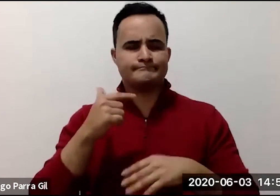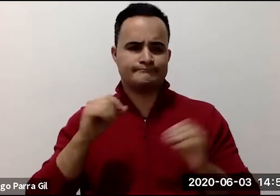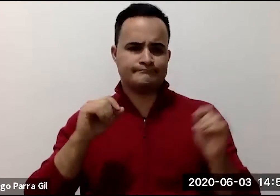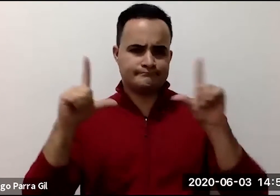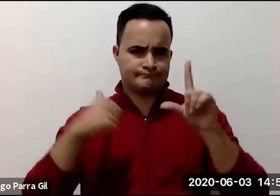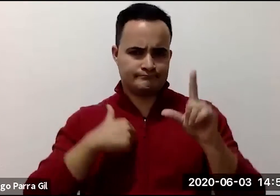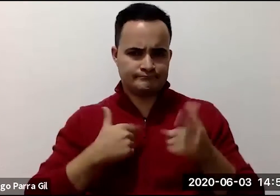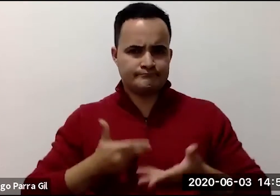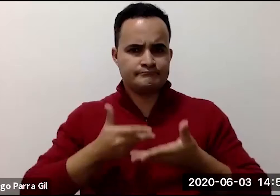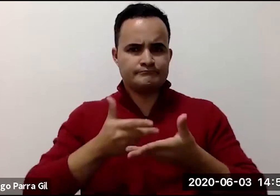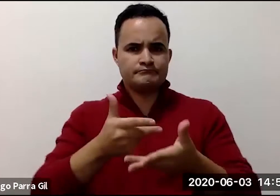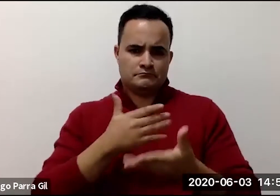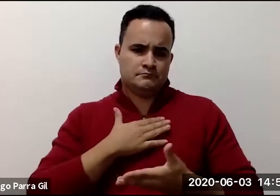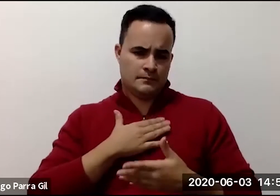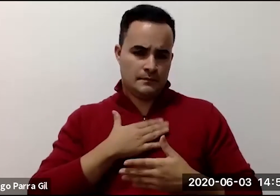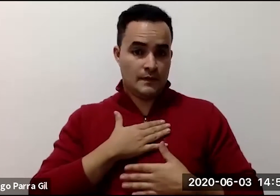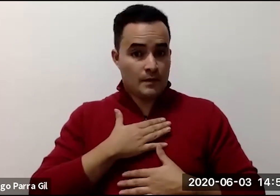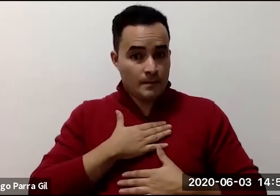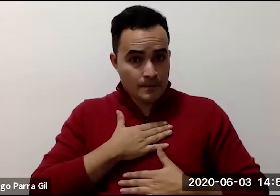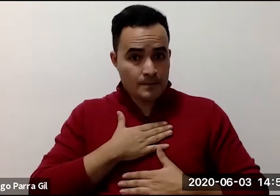personal, de cómo